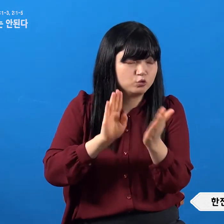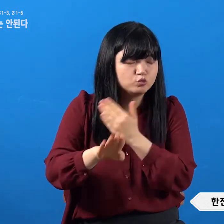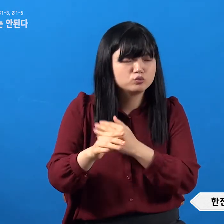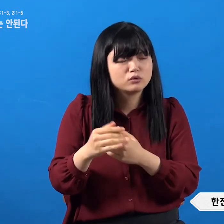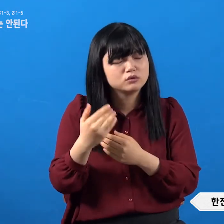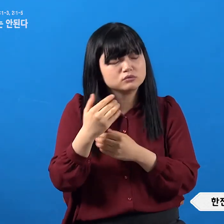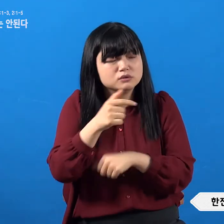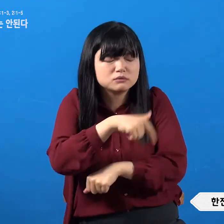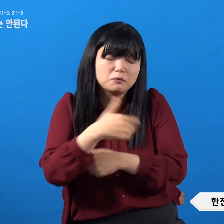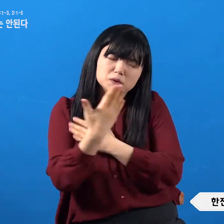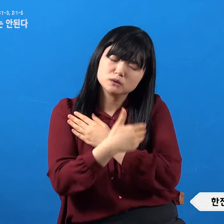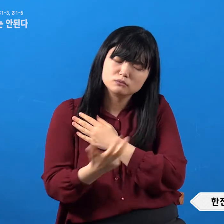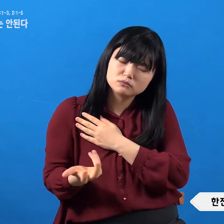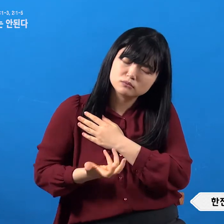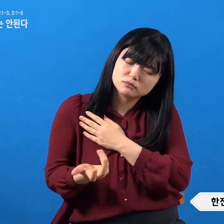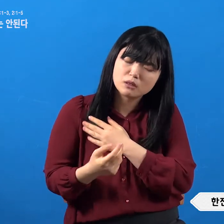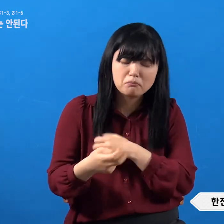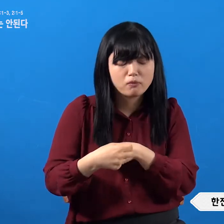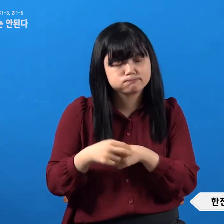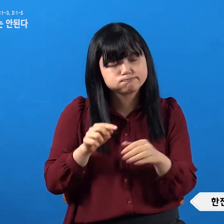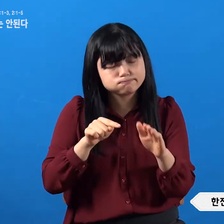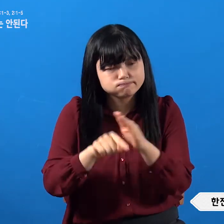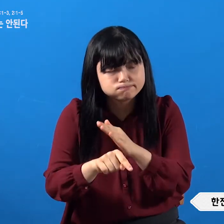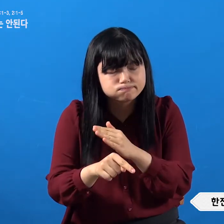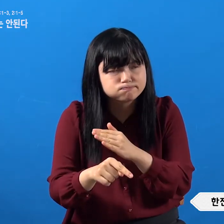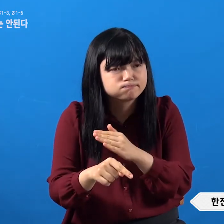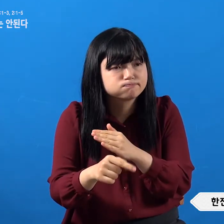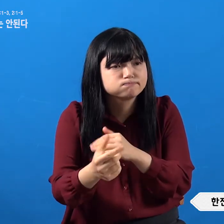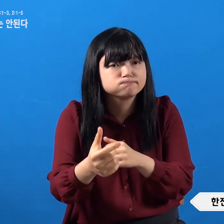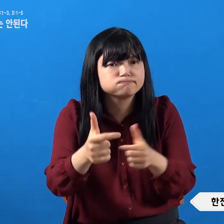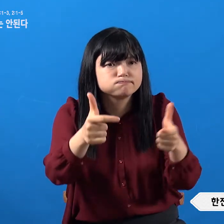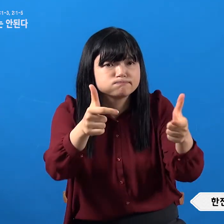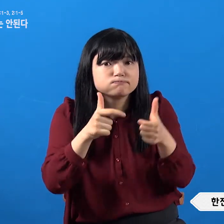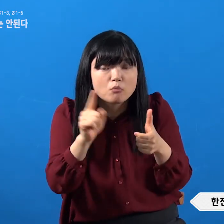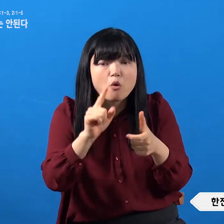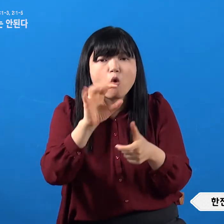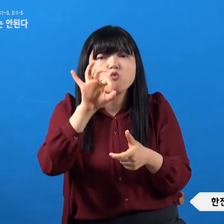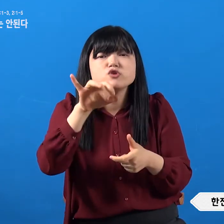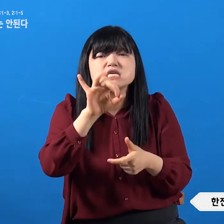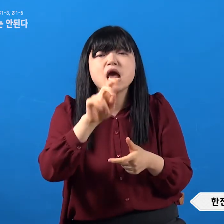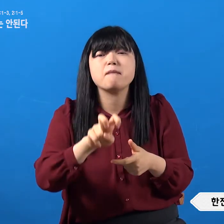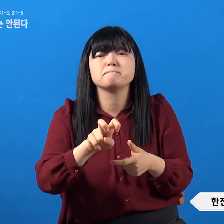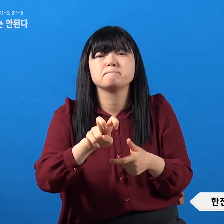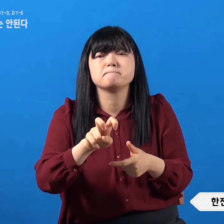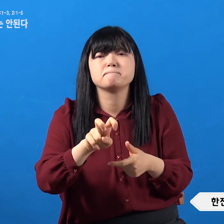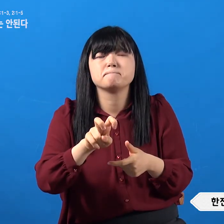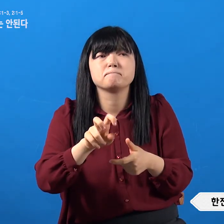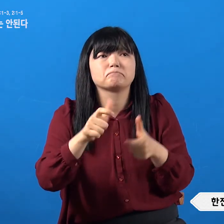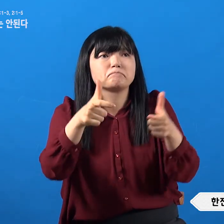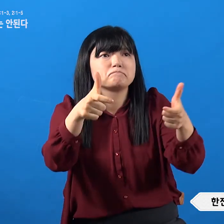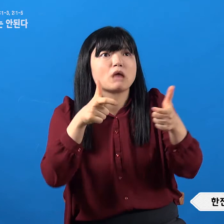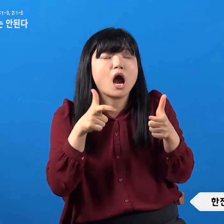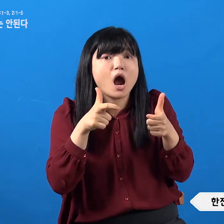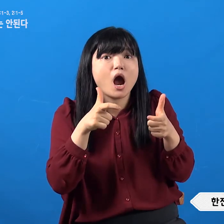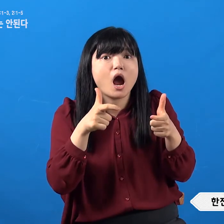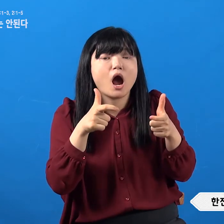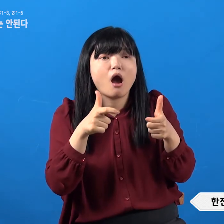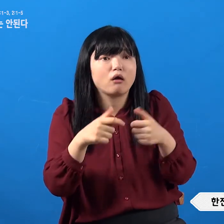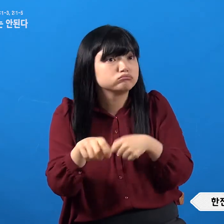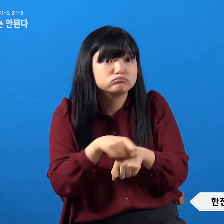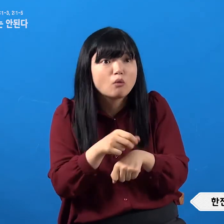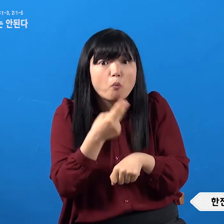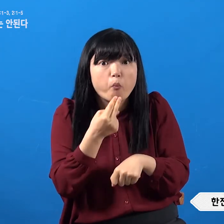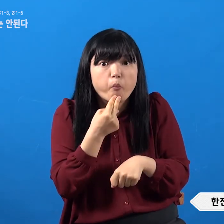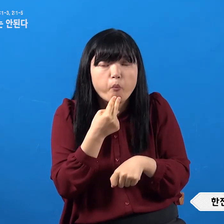집사님이 몸이 좀 불편해서 병원에 갔는데 뜻밖에도 위암 선고를 받았습니다. 별 자기